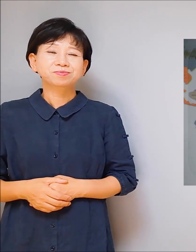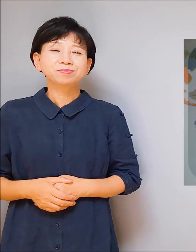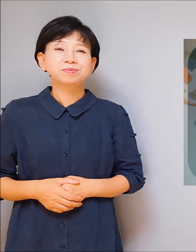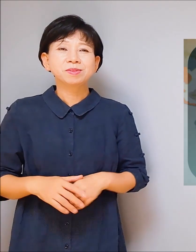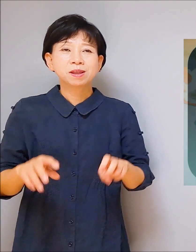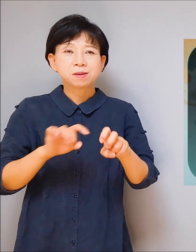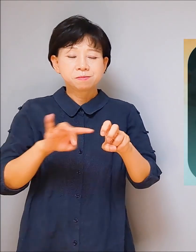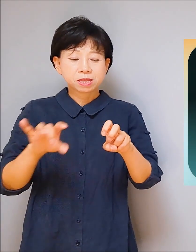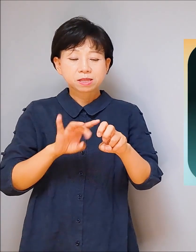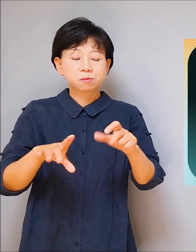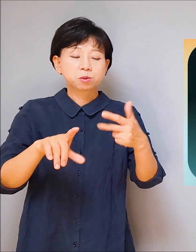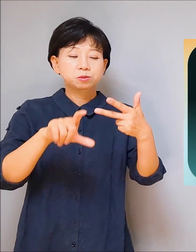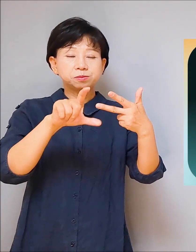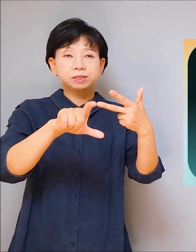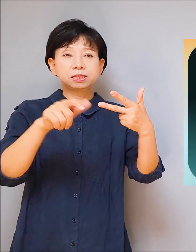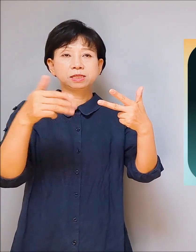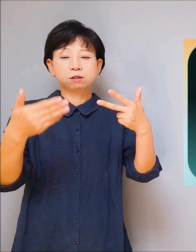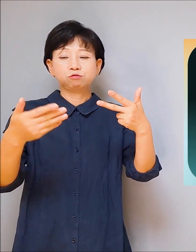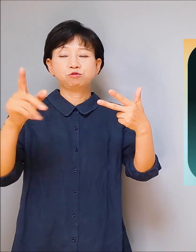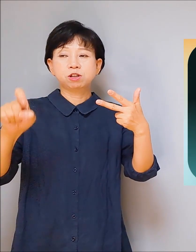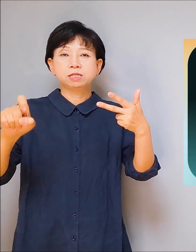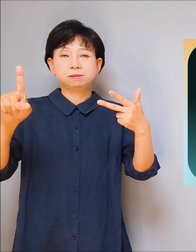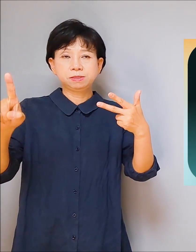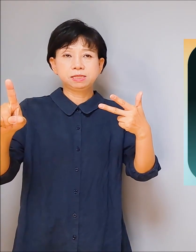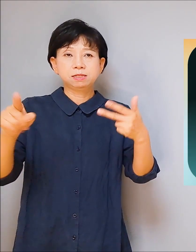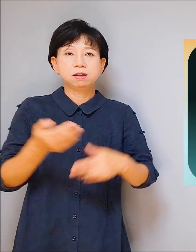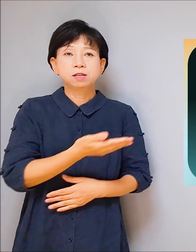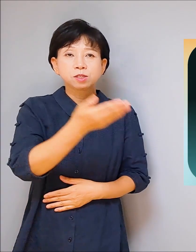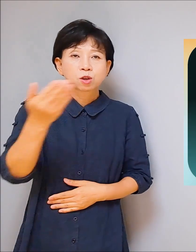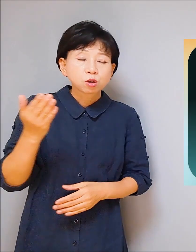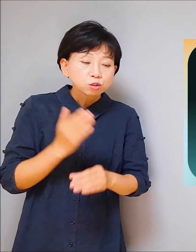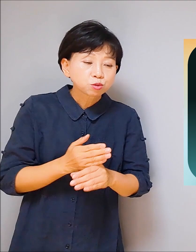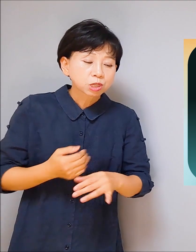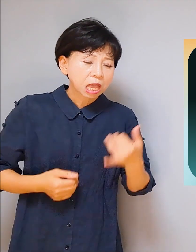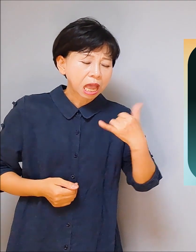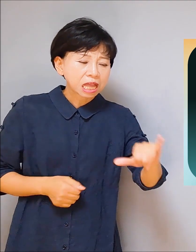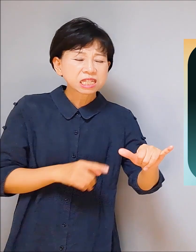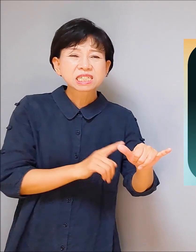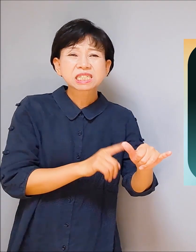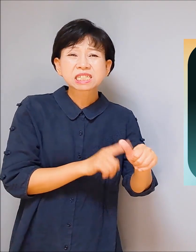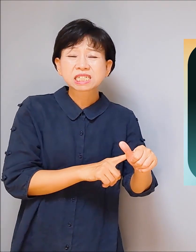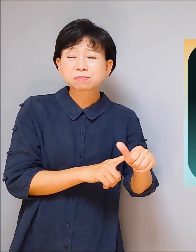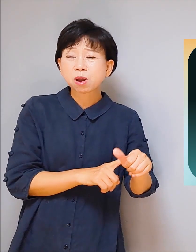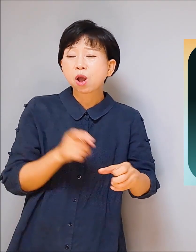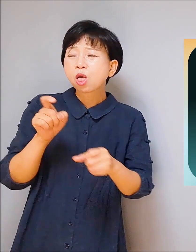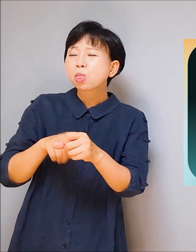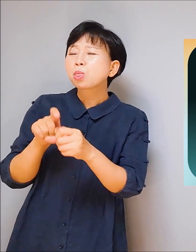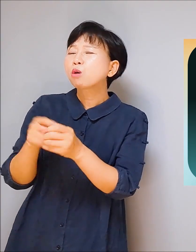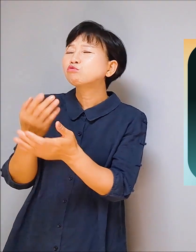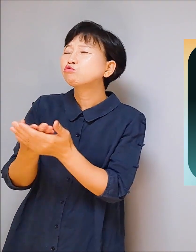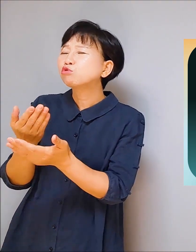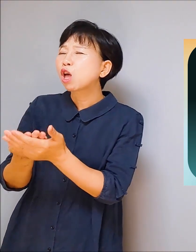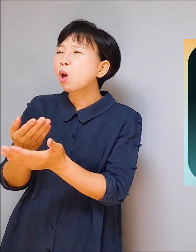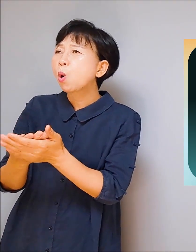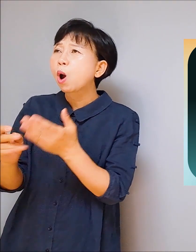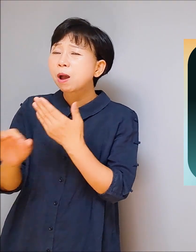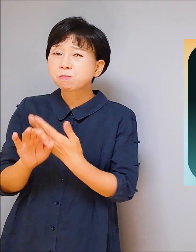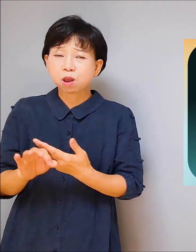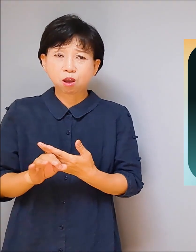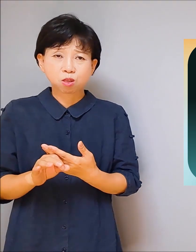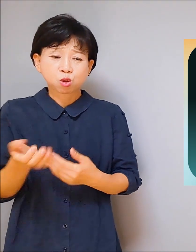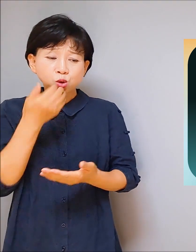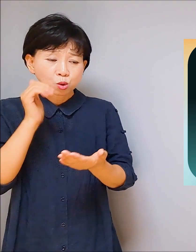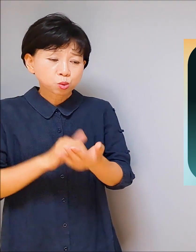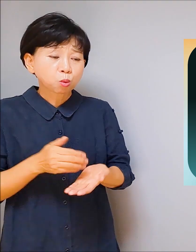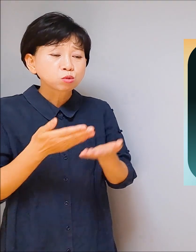마태복음 7장 9절에서 11절 말씀에 보니까요, 너희 중에 누가 아들이 떡을 달라 하는데 뭘 줘요? 돌을. 떡 달라 하는데 돌